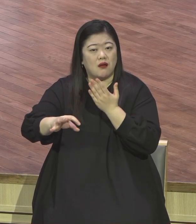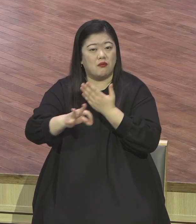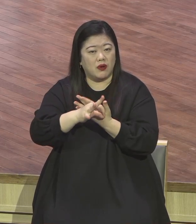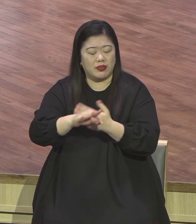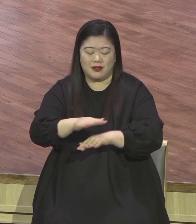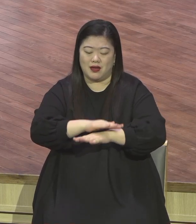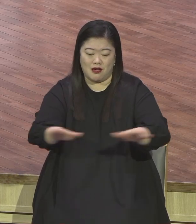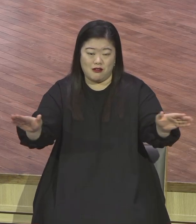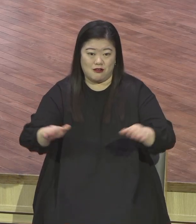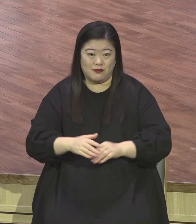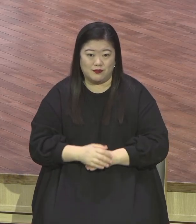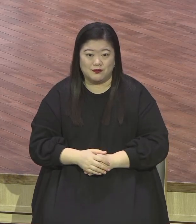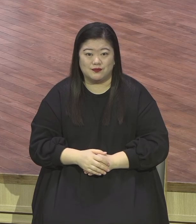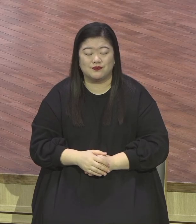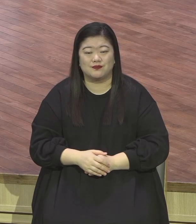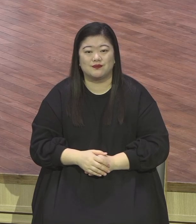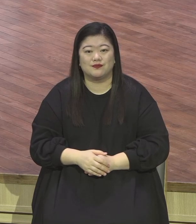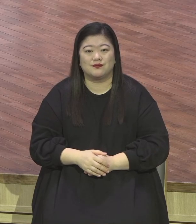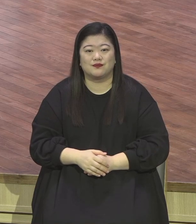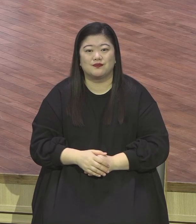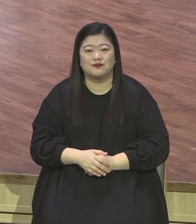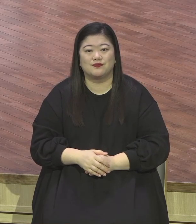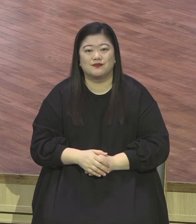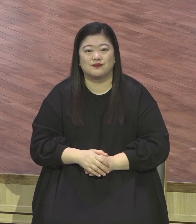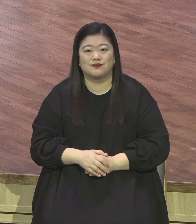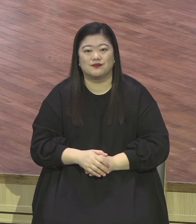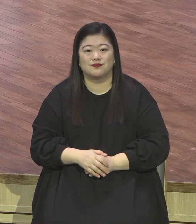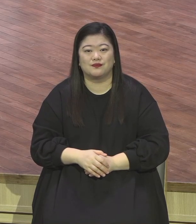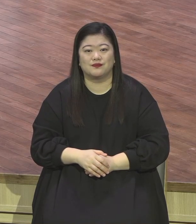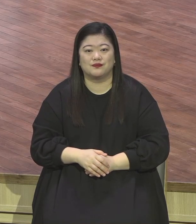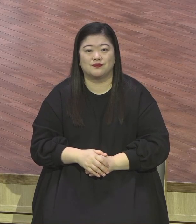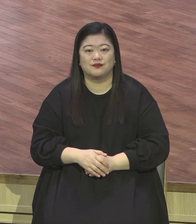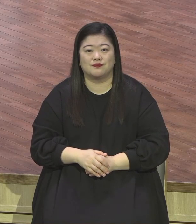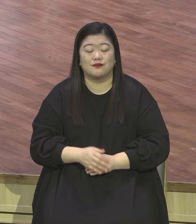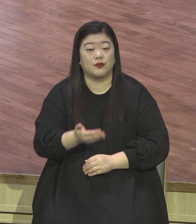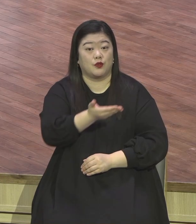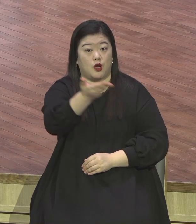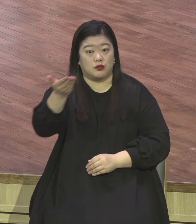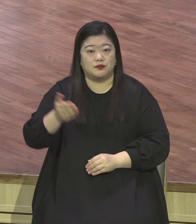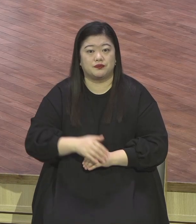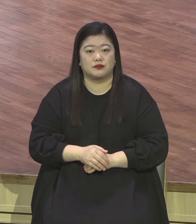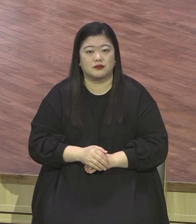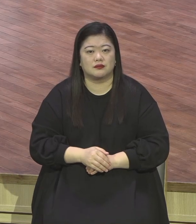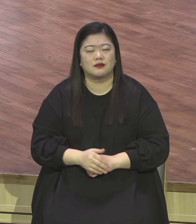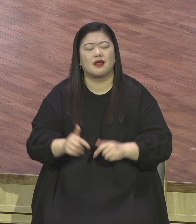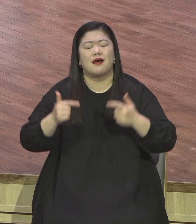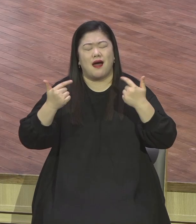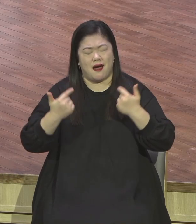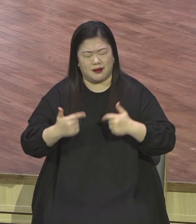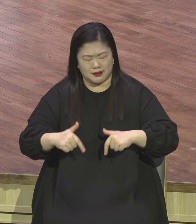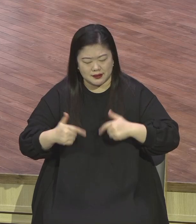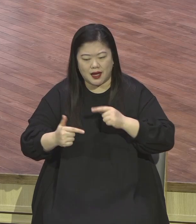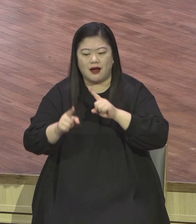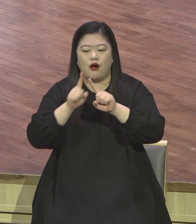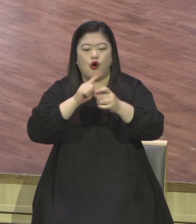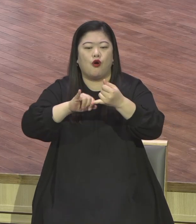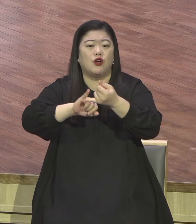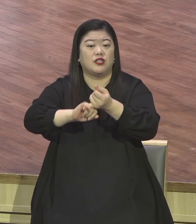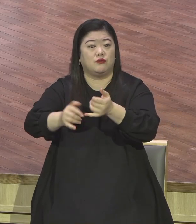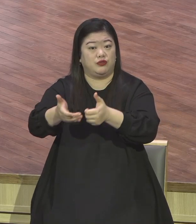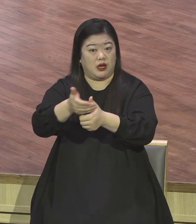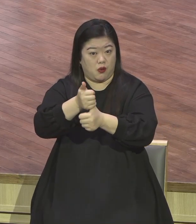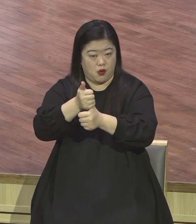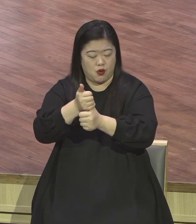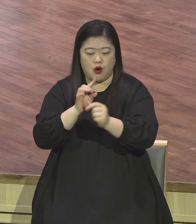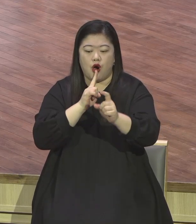예언계 모든 성도들 항상 은약 안에서 하나님의 은약 속에서